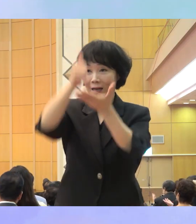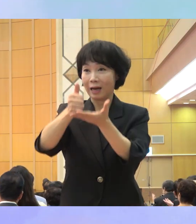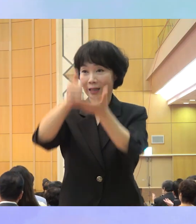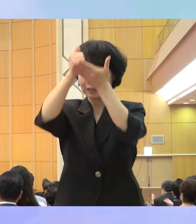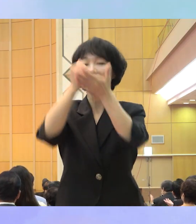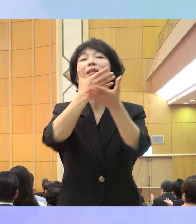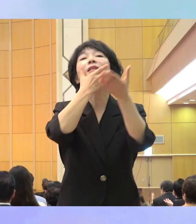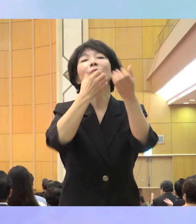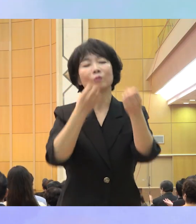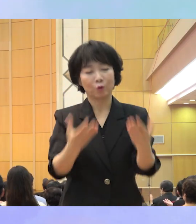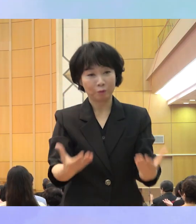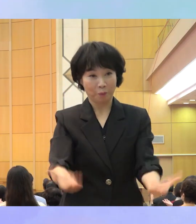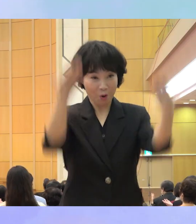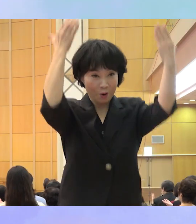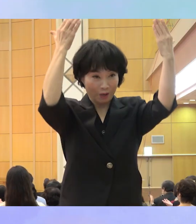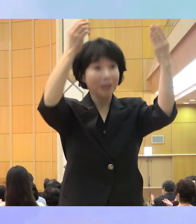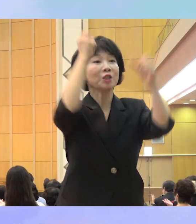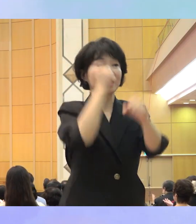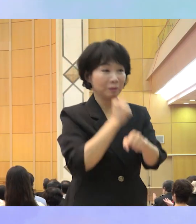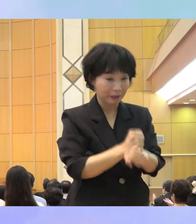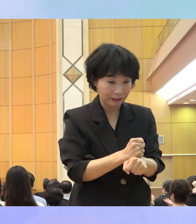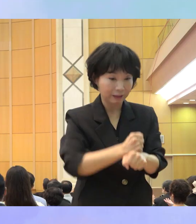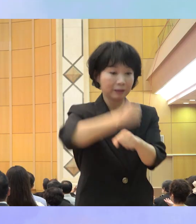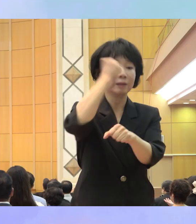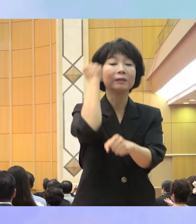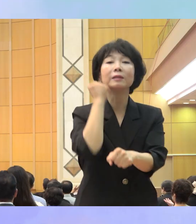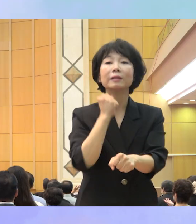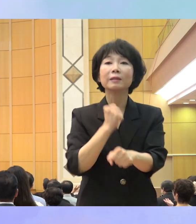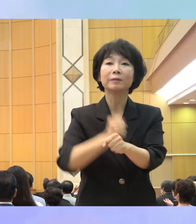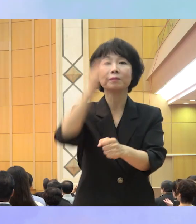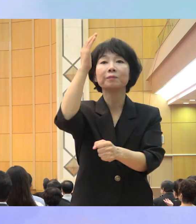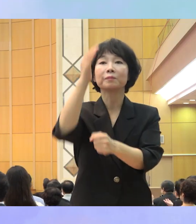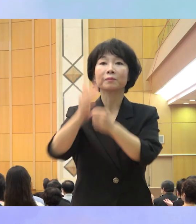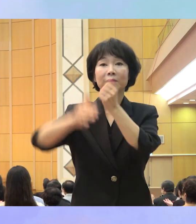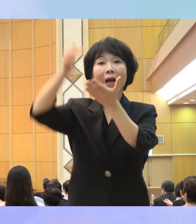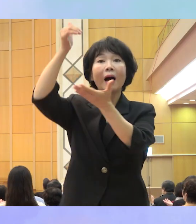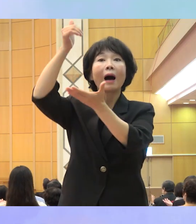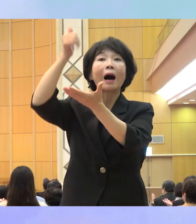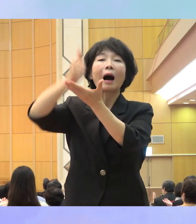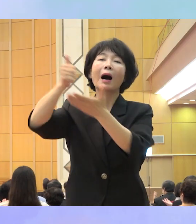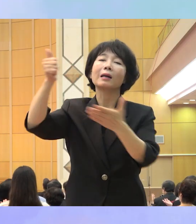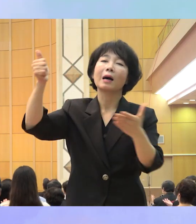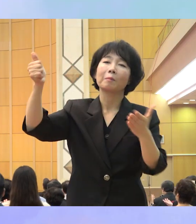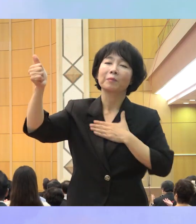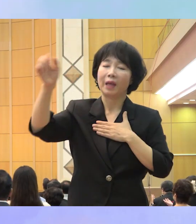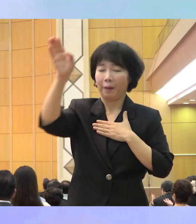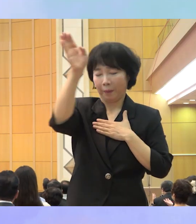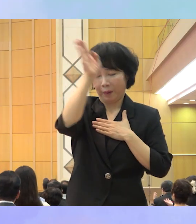하나님 축복하시는